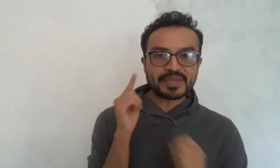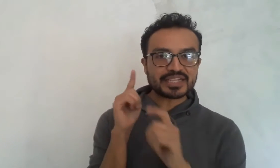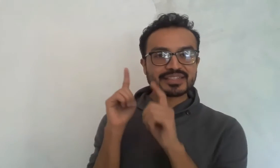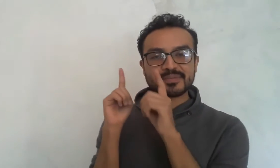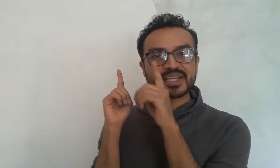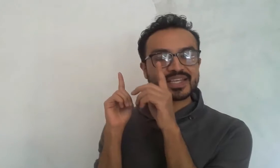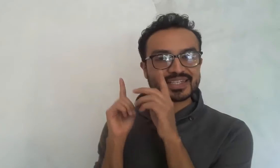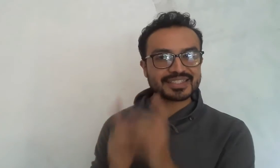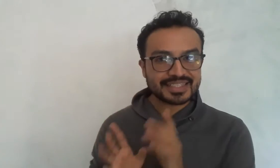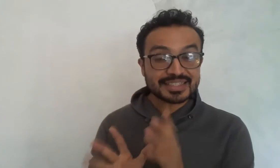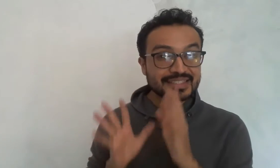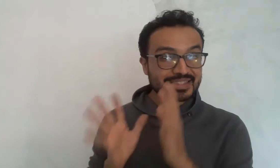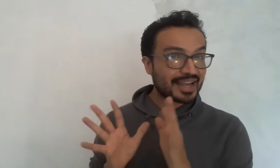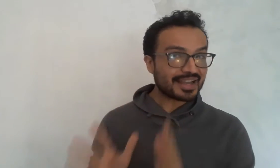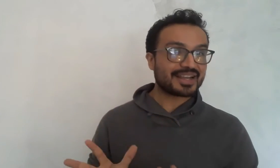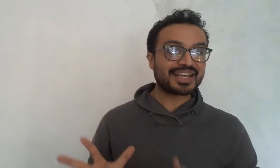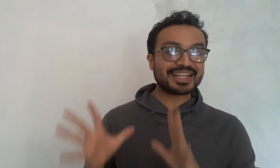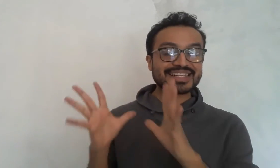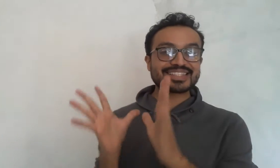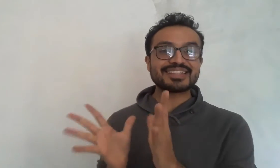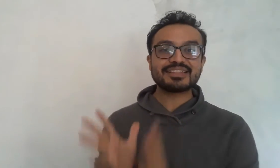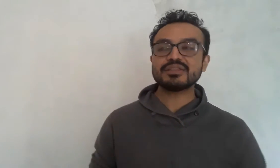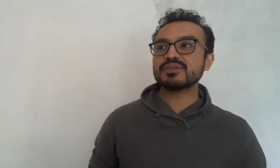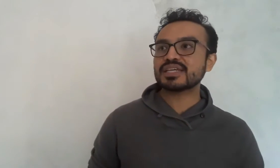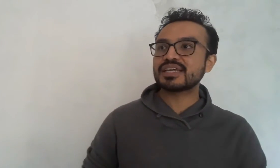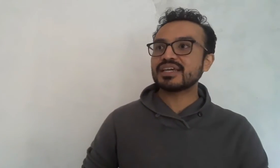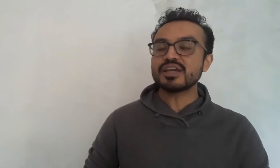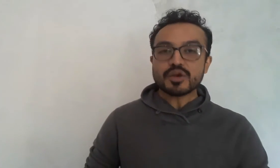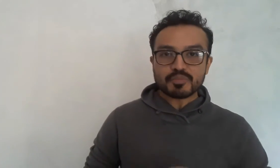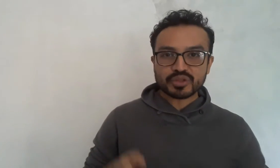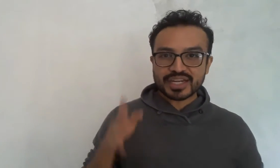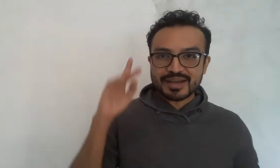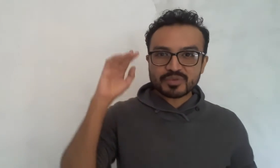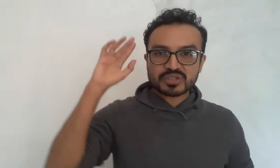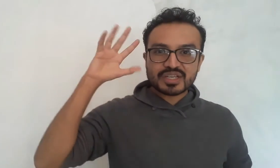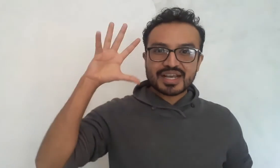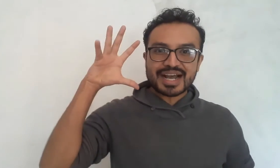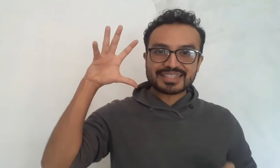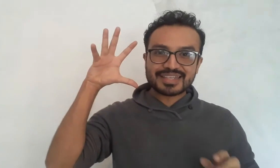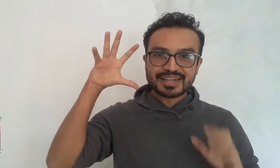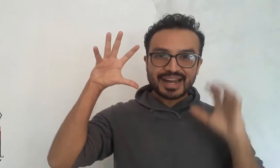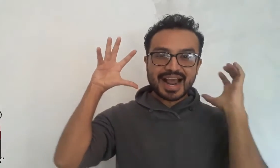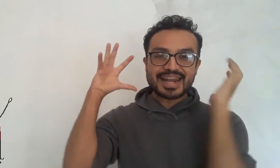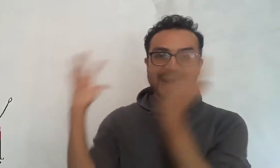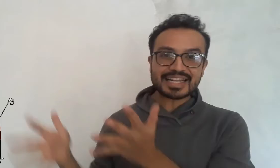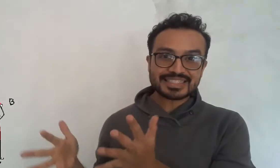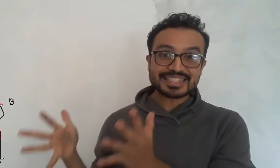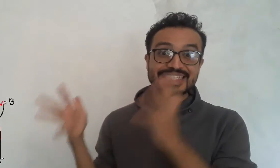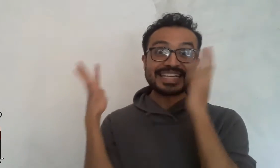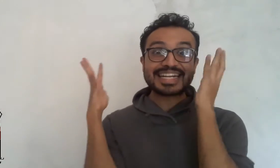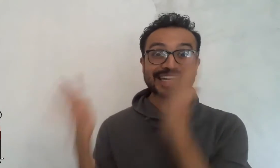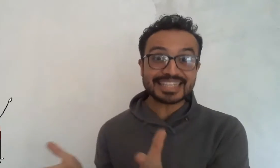está bien que exista, en el sentido de que podríamos hacer análisis y